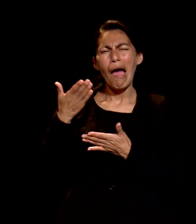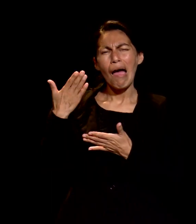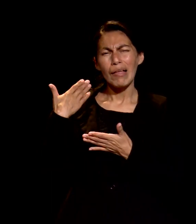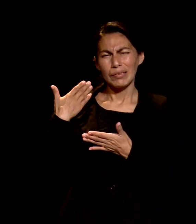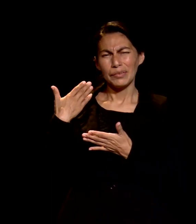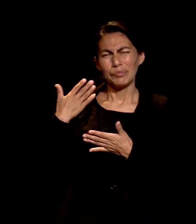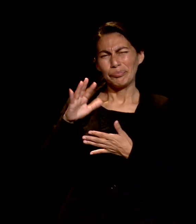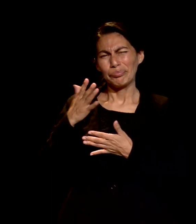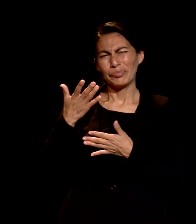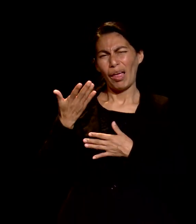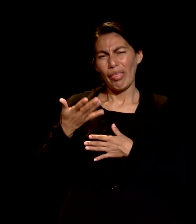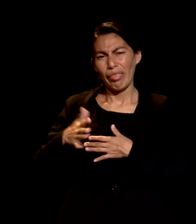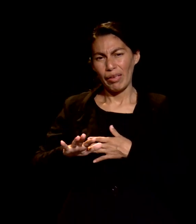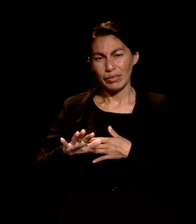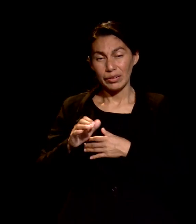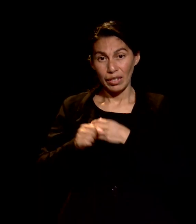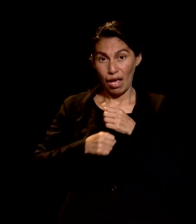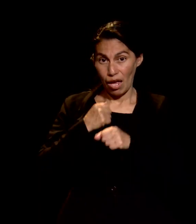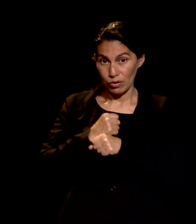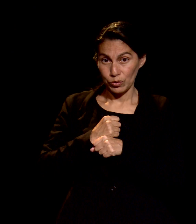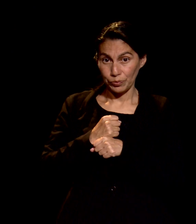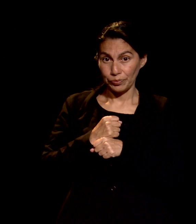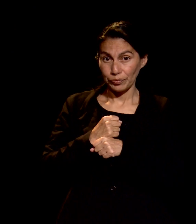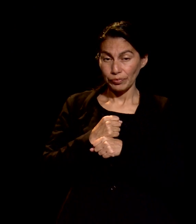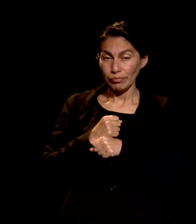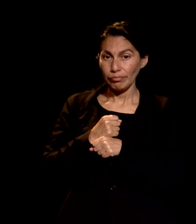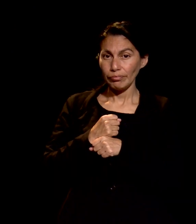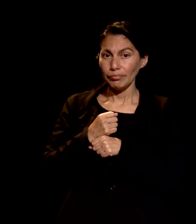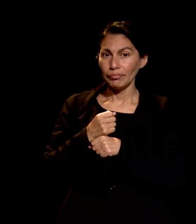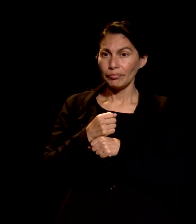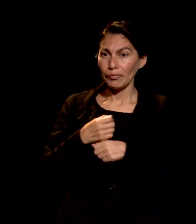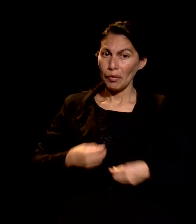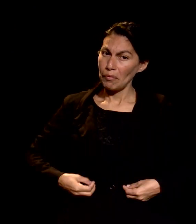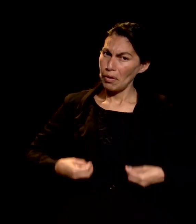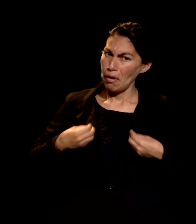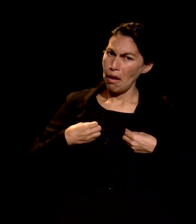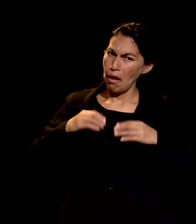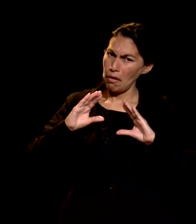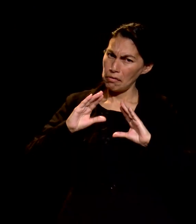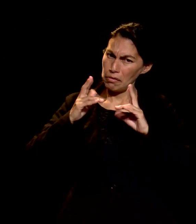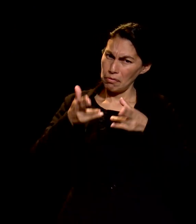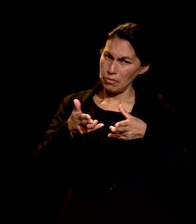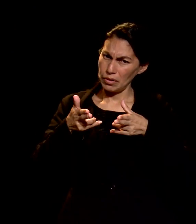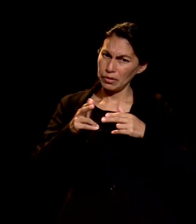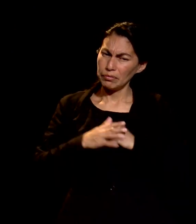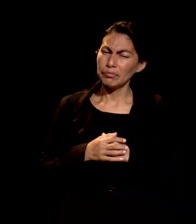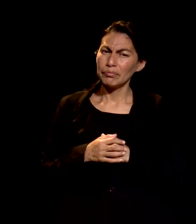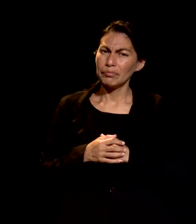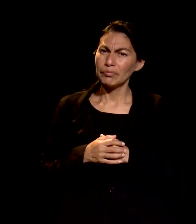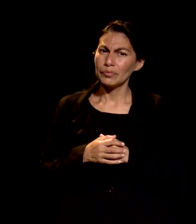Cuando yo tenía unos 10 años en Chiapas, un menorcito,